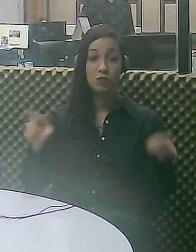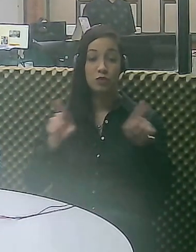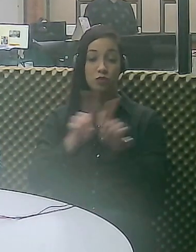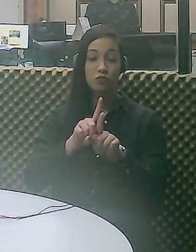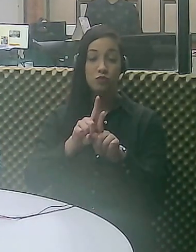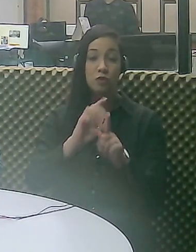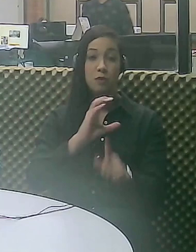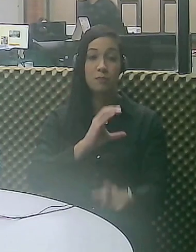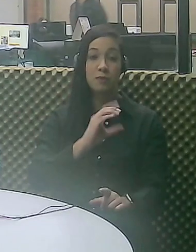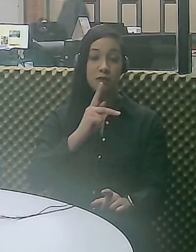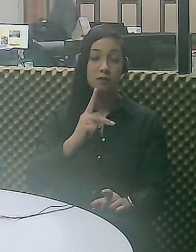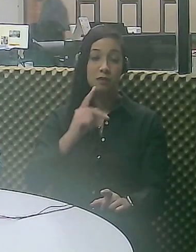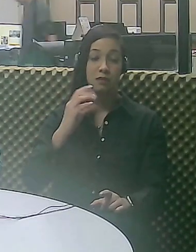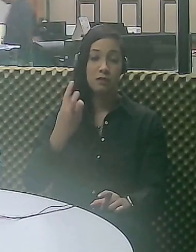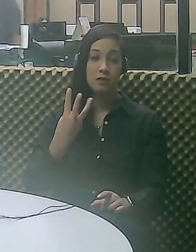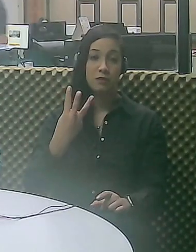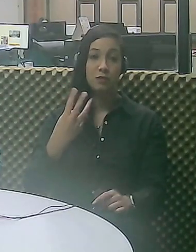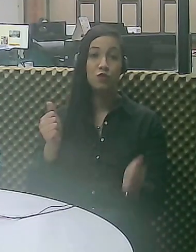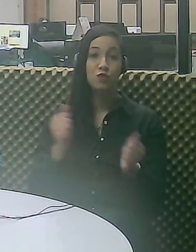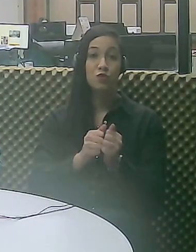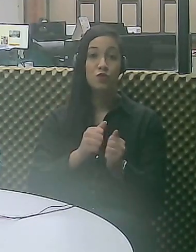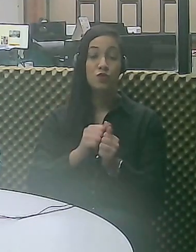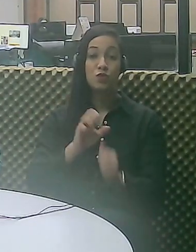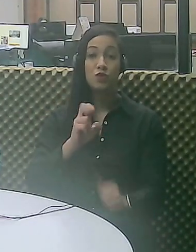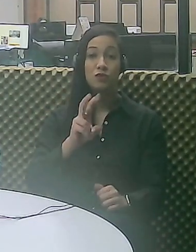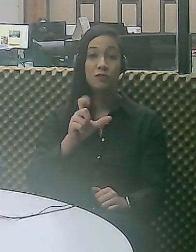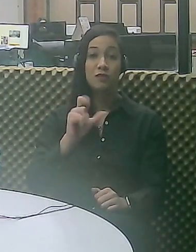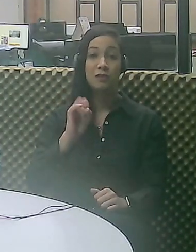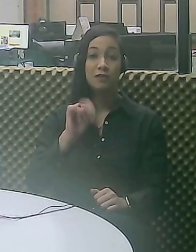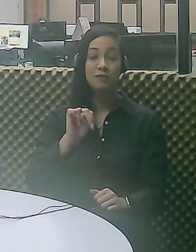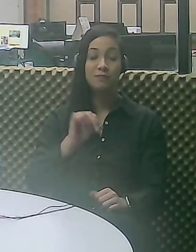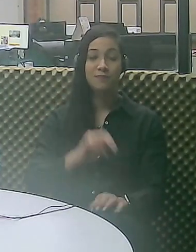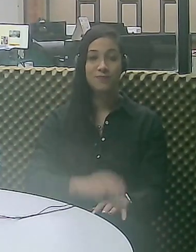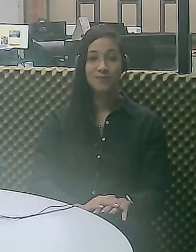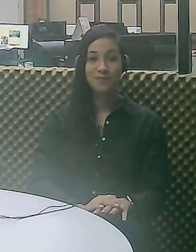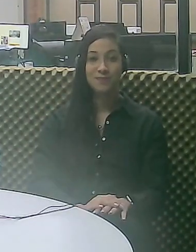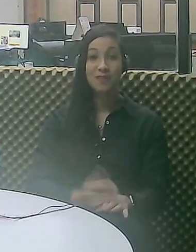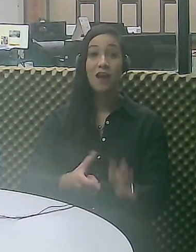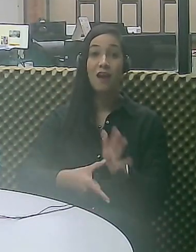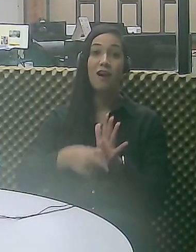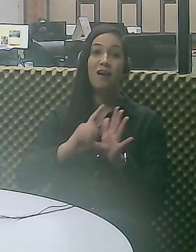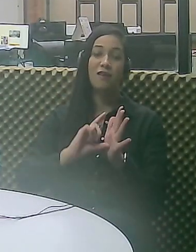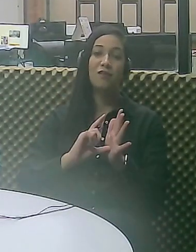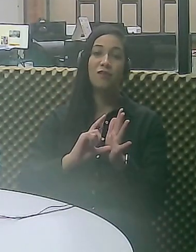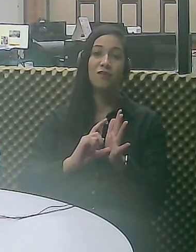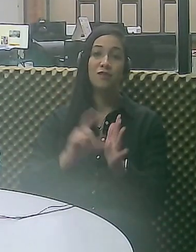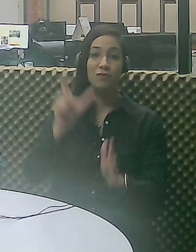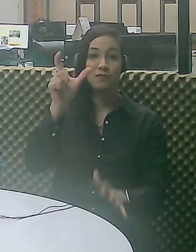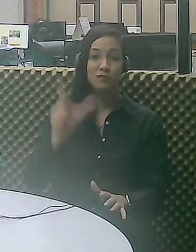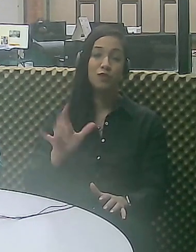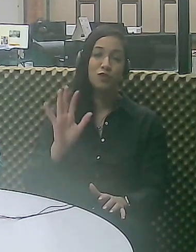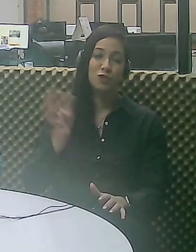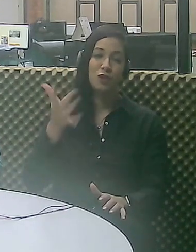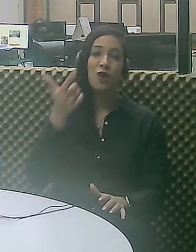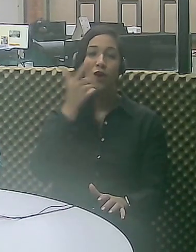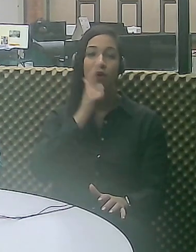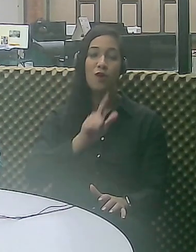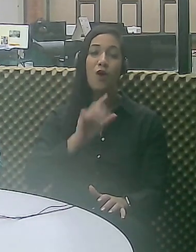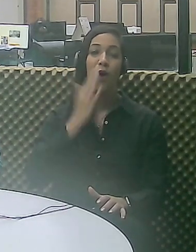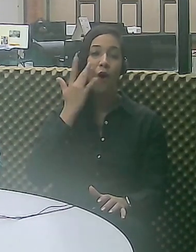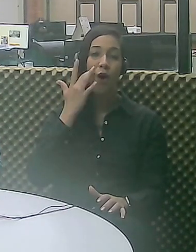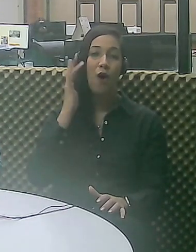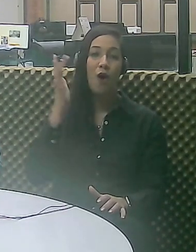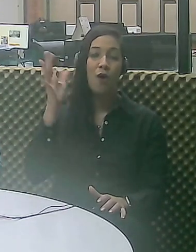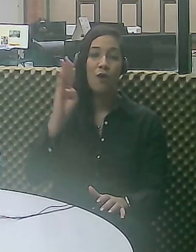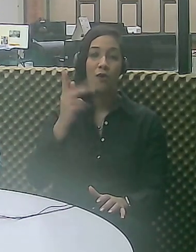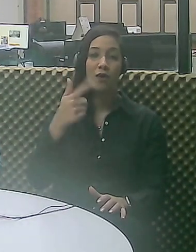categoria BC3, ao lado de Evelyn de Oliveira. Anteriormente, o para-atleta já havia garantido a medalha de ouro